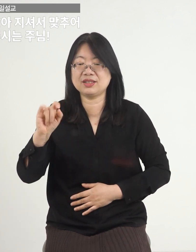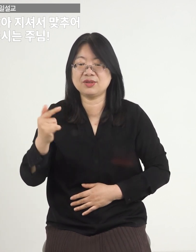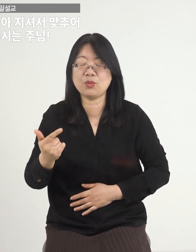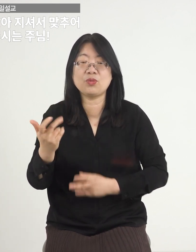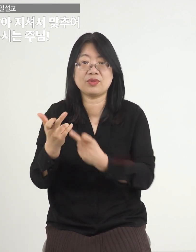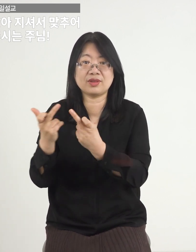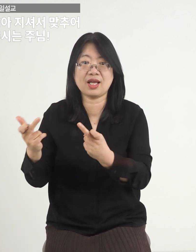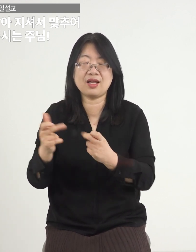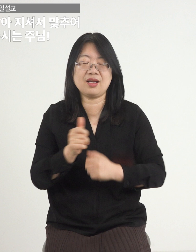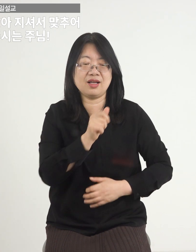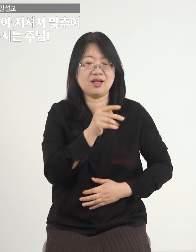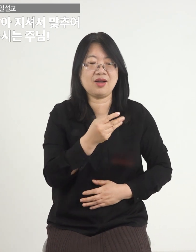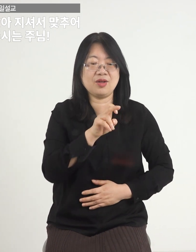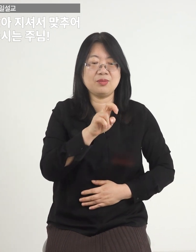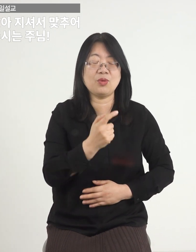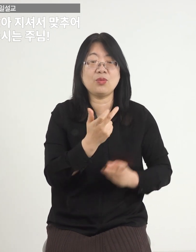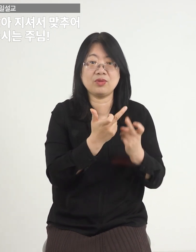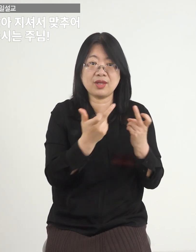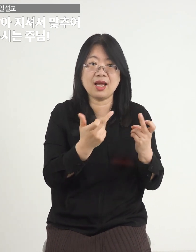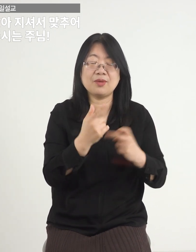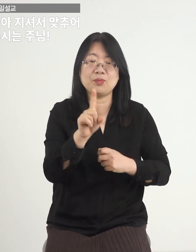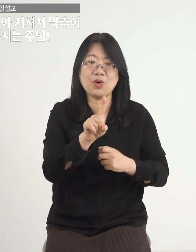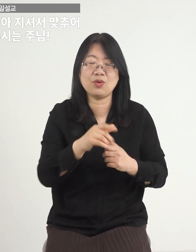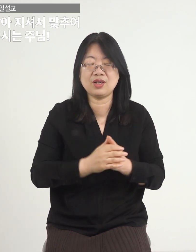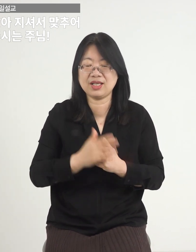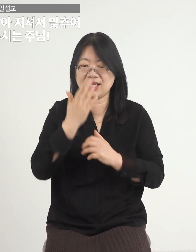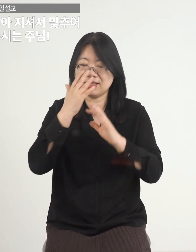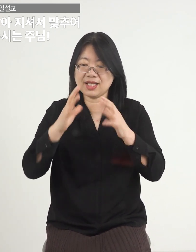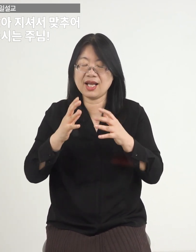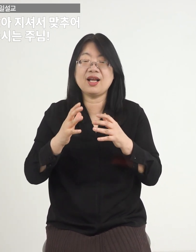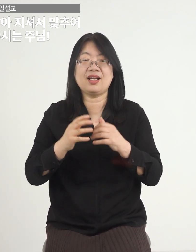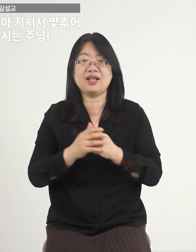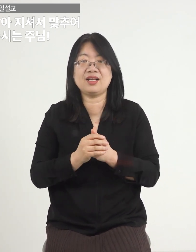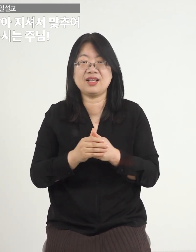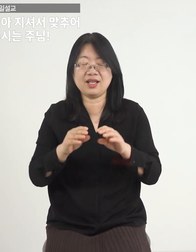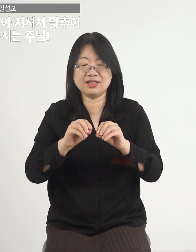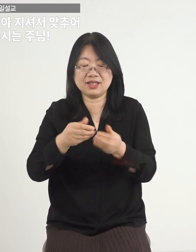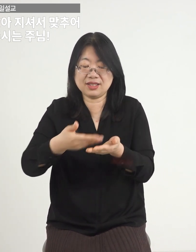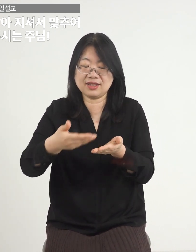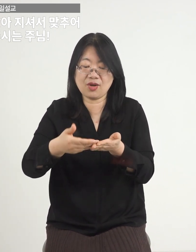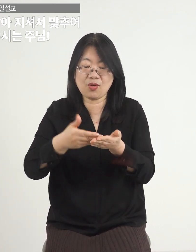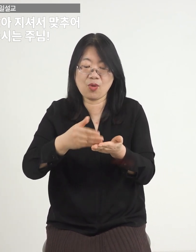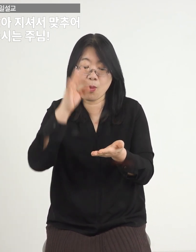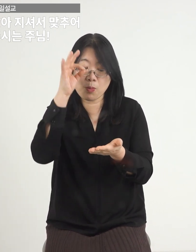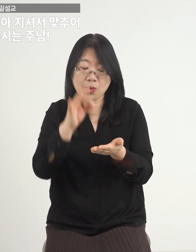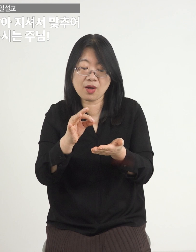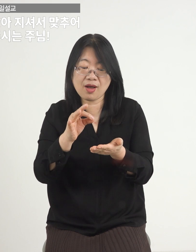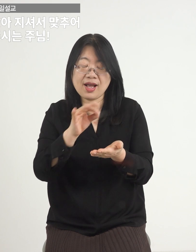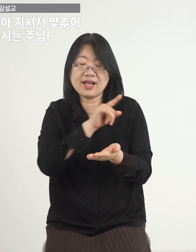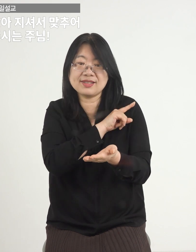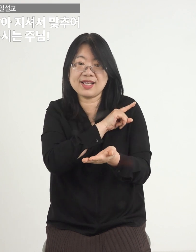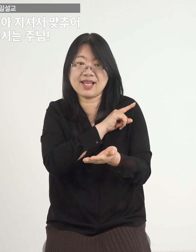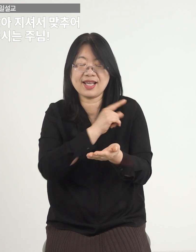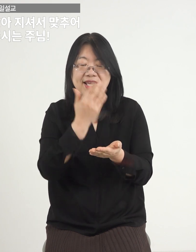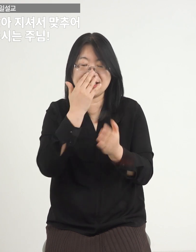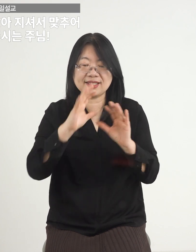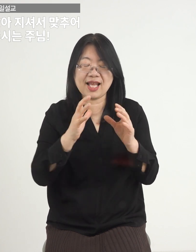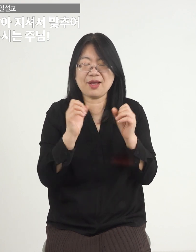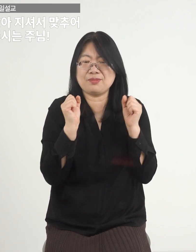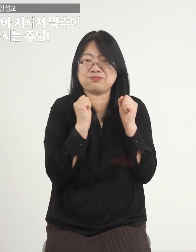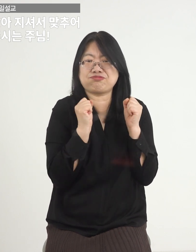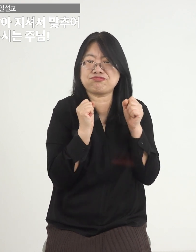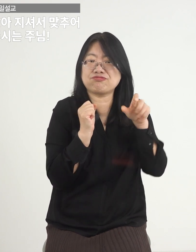시온산입니다. 헐몬산은 이스라엘 지도를 놓고 이렇게 보면 제일 이스라엘 북단